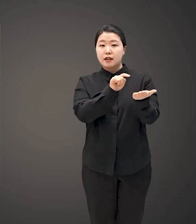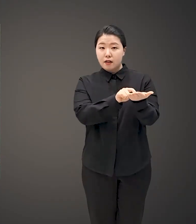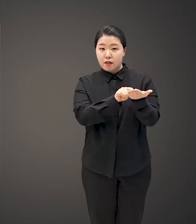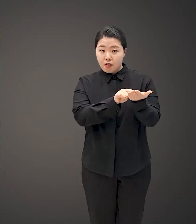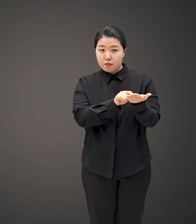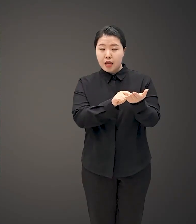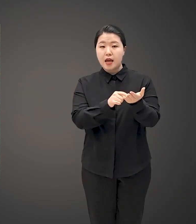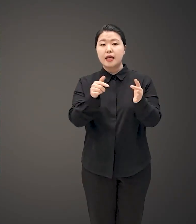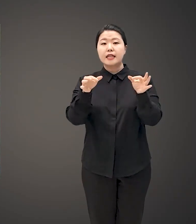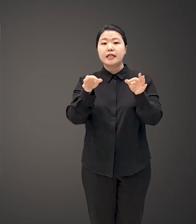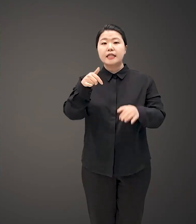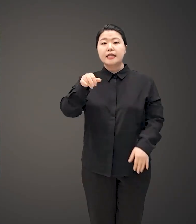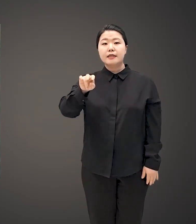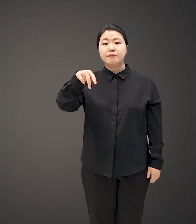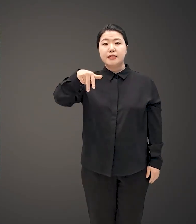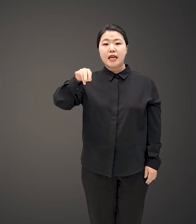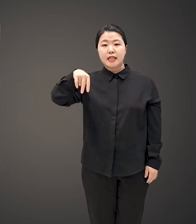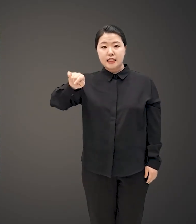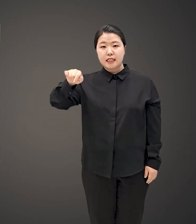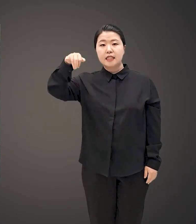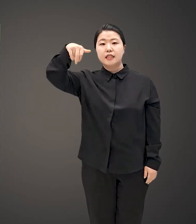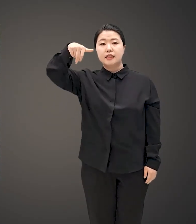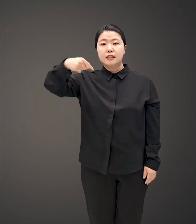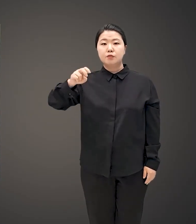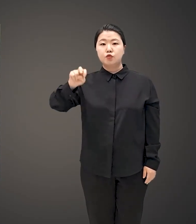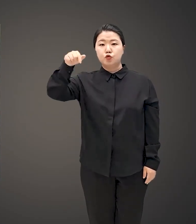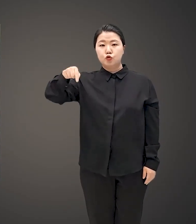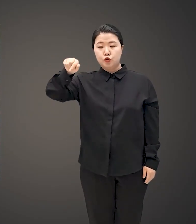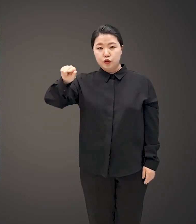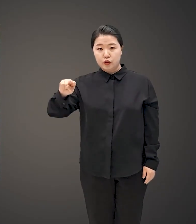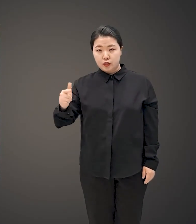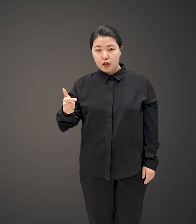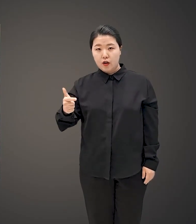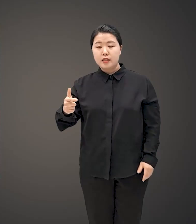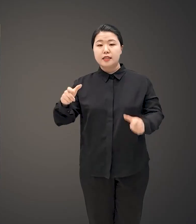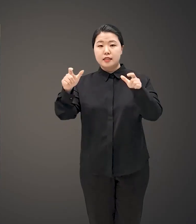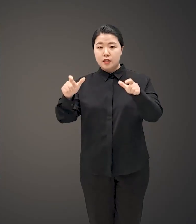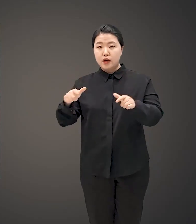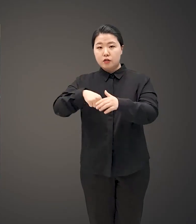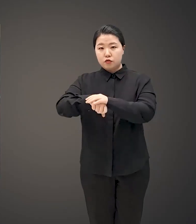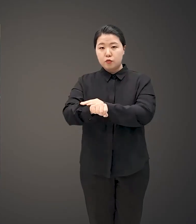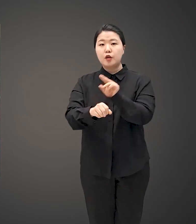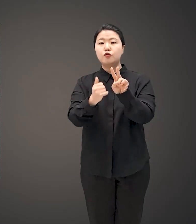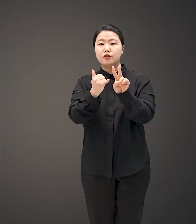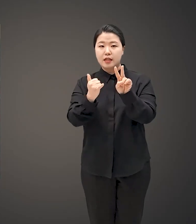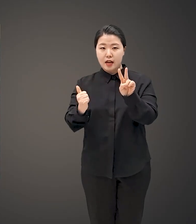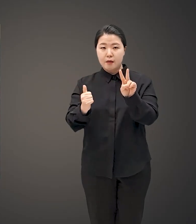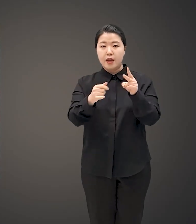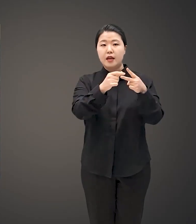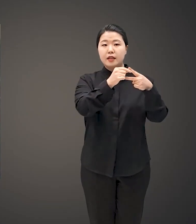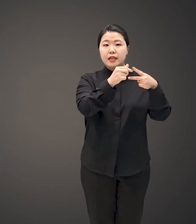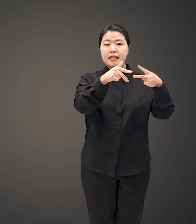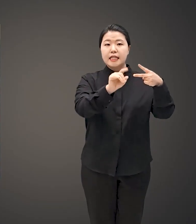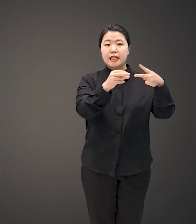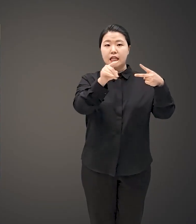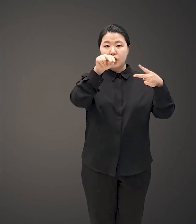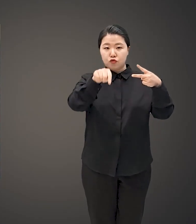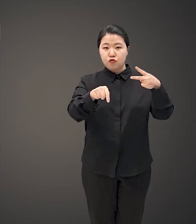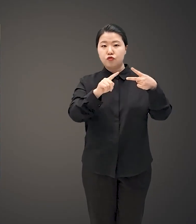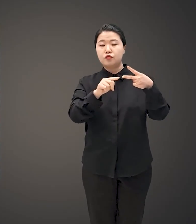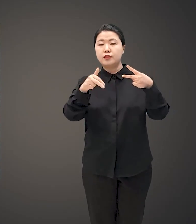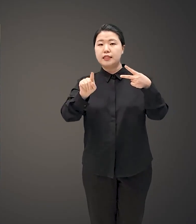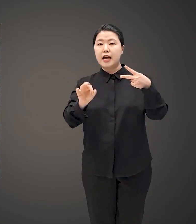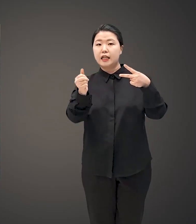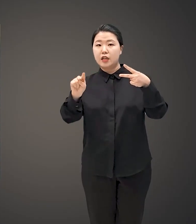책은 김제시 금구현 출신의 두 인물인 장태수와 장현식의 이야기를 중심으로